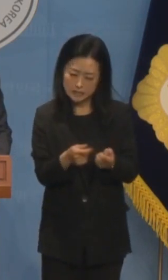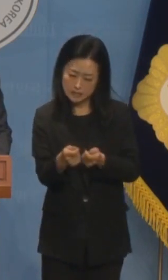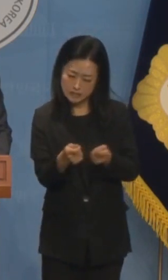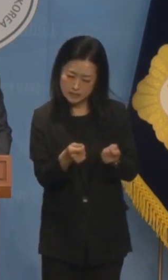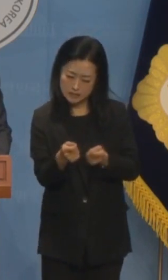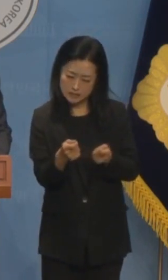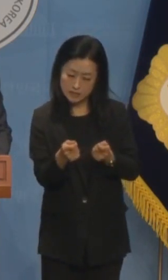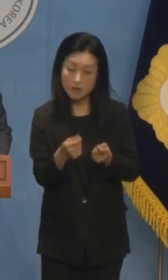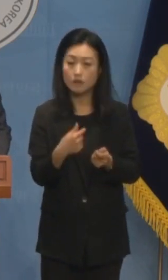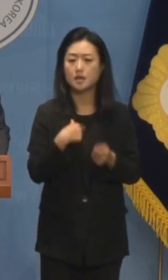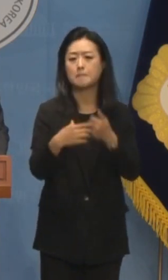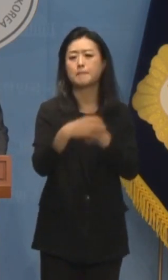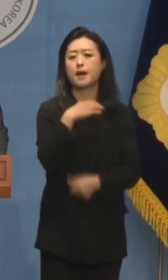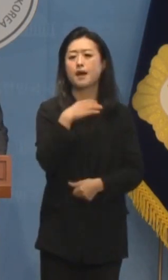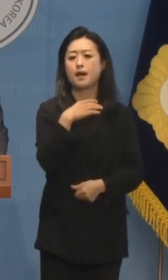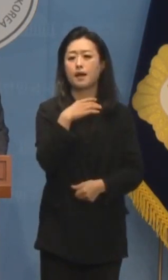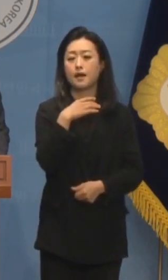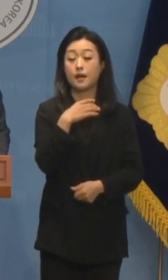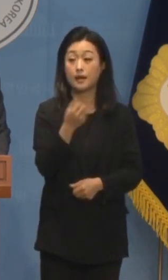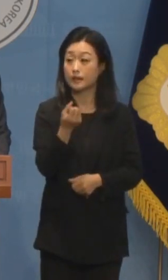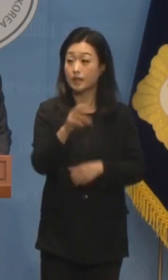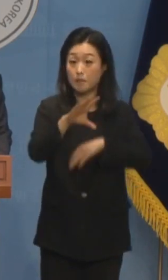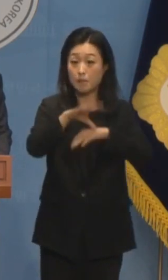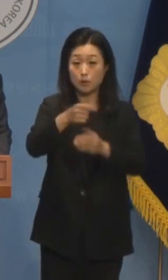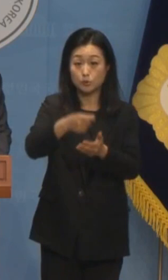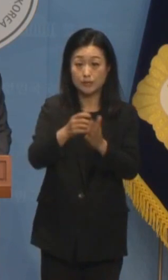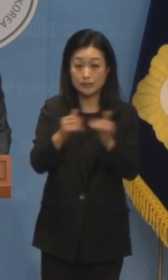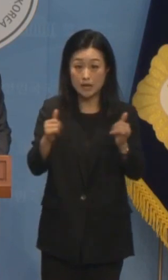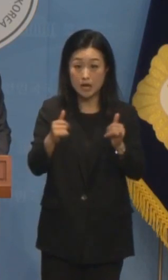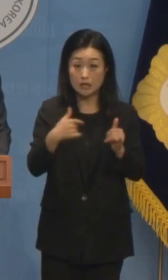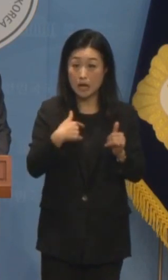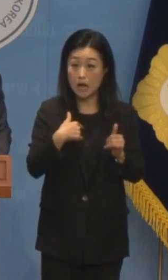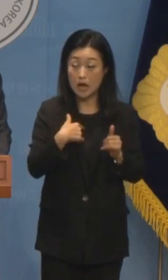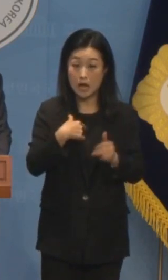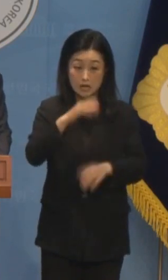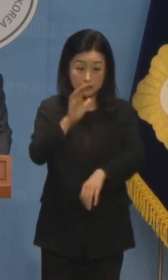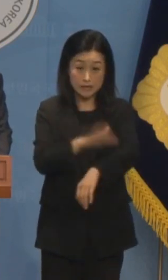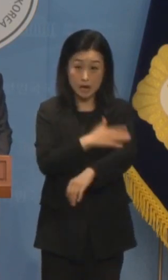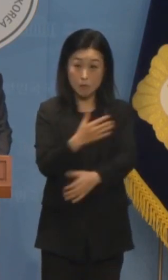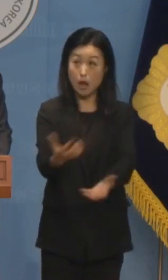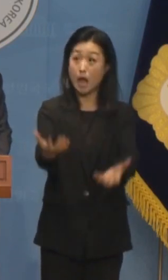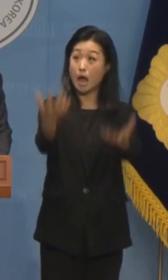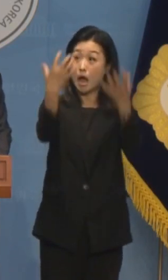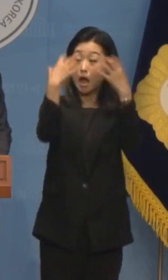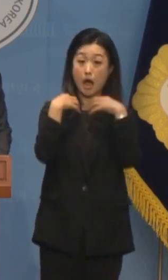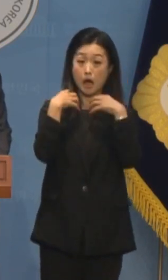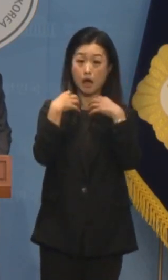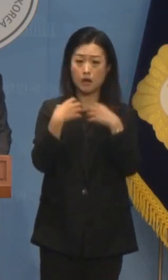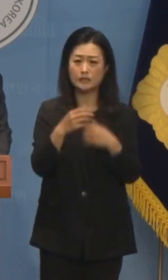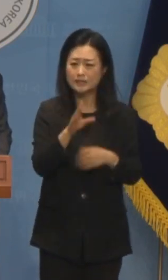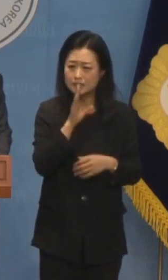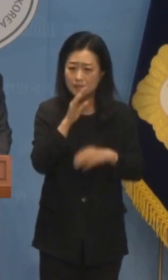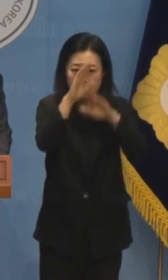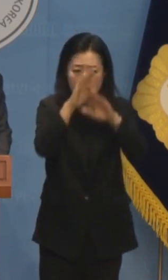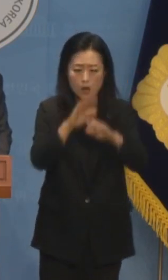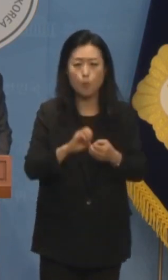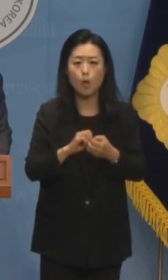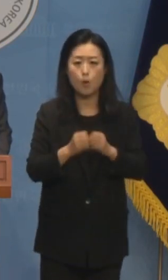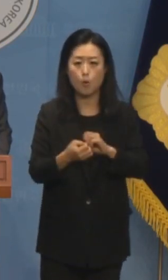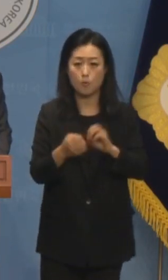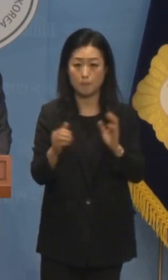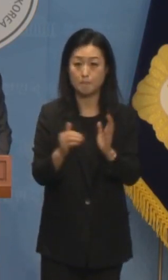대상이었습니다. 언론에 집중 포화를 맞아 사실관계는